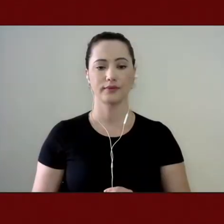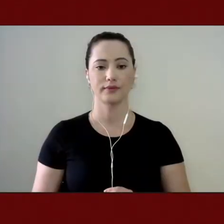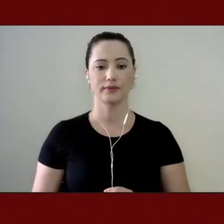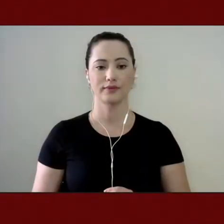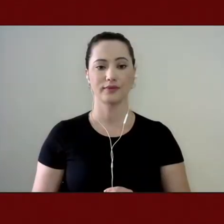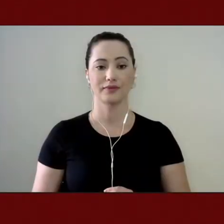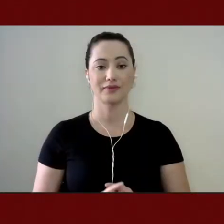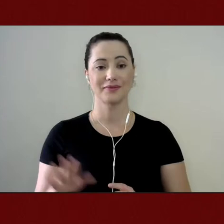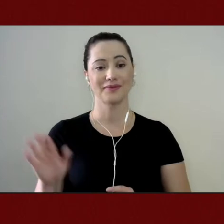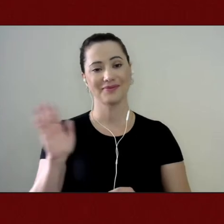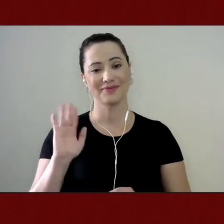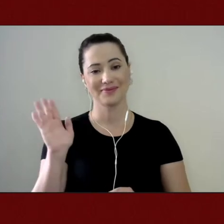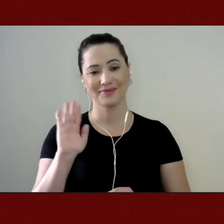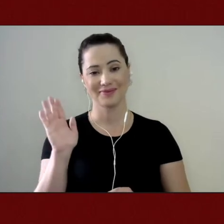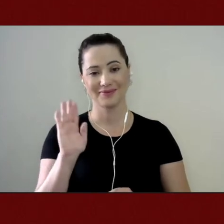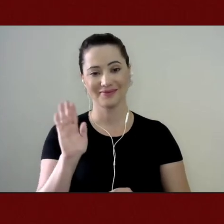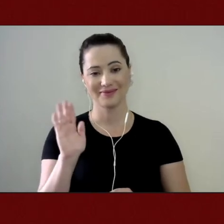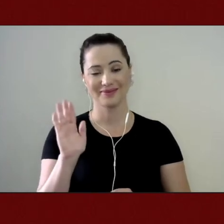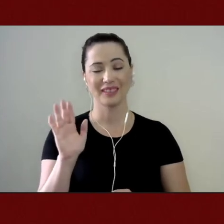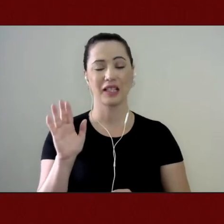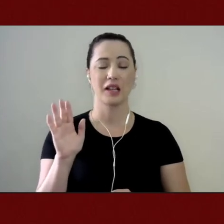Olá a todos, novamente.